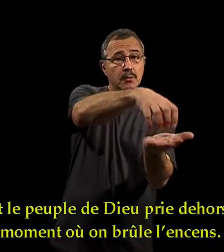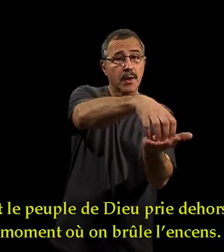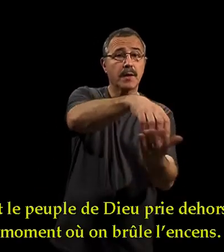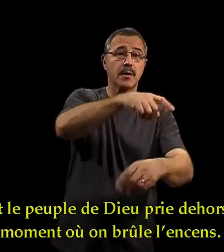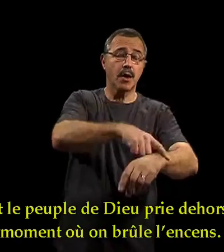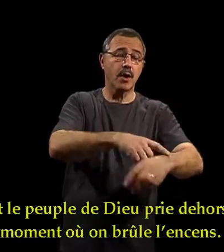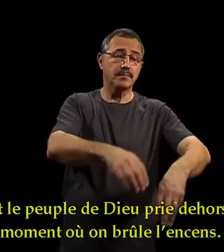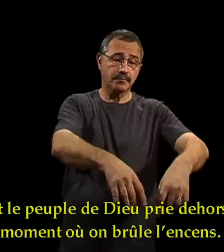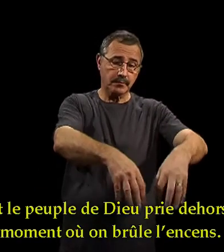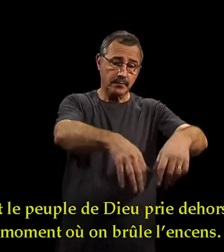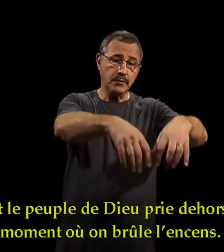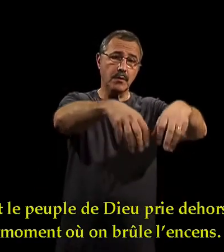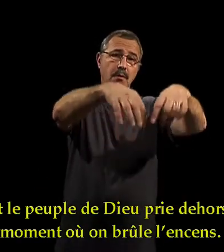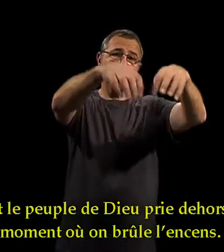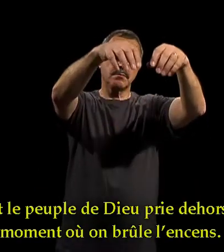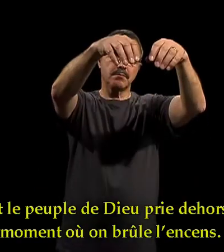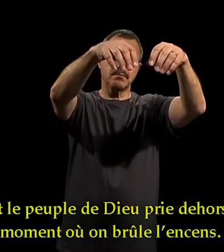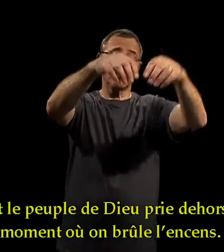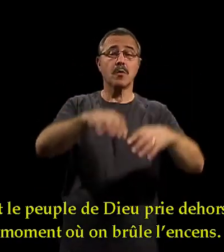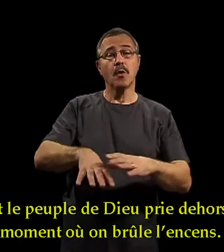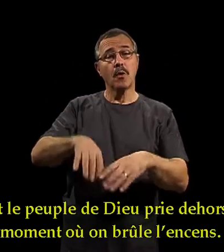Tout le peuple de Dieu prie dehors au moment où on brûle l'encens.